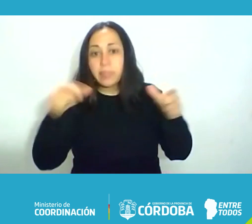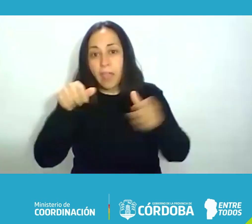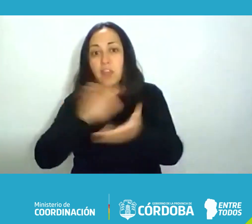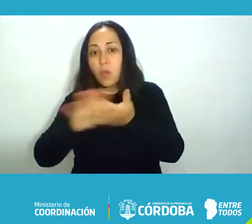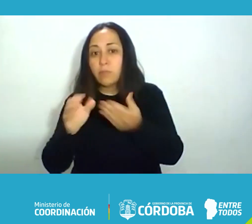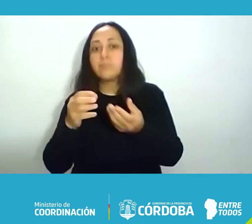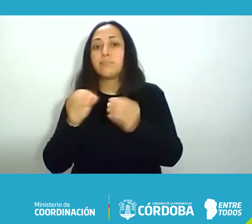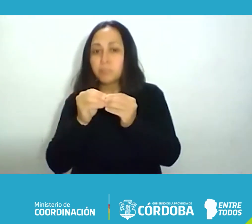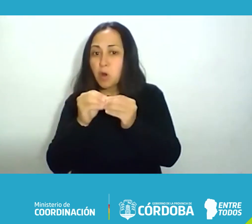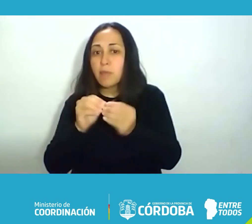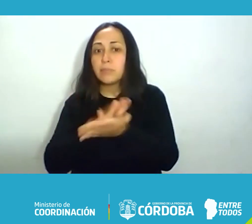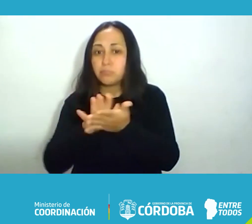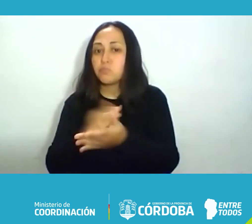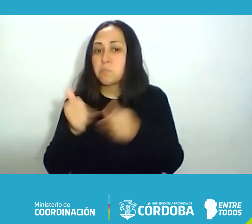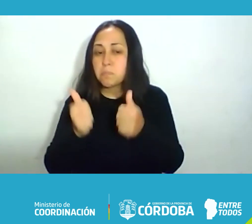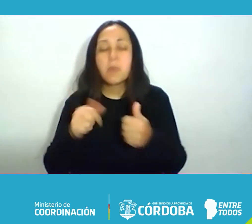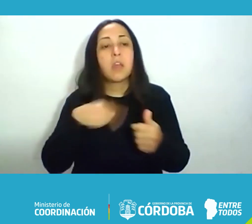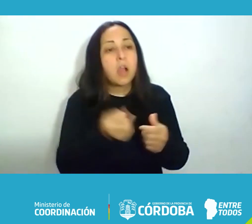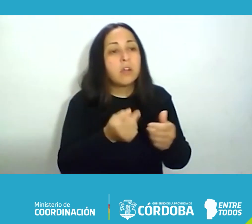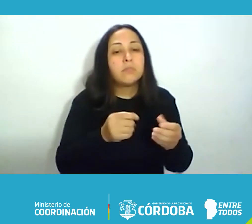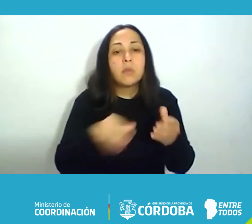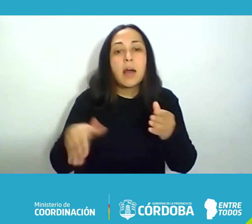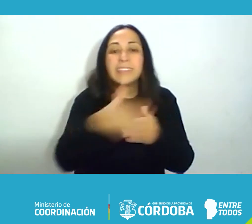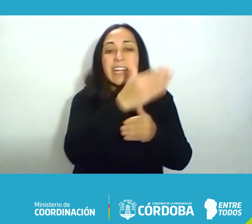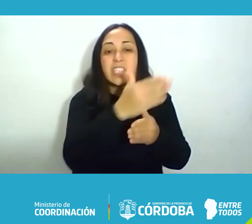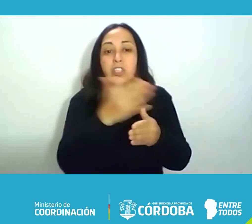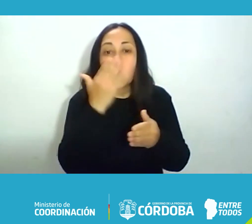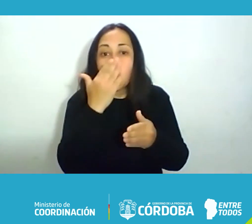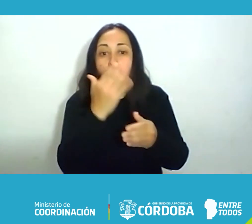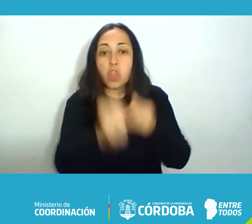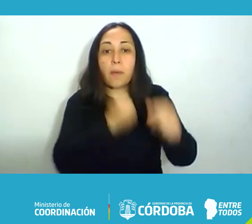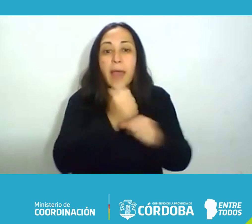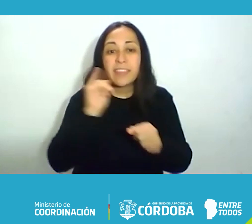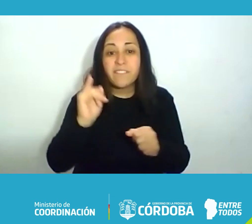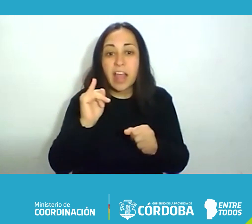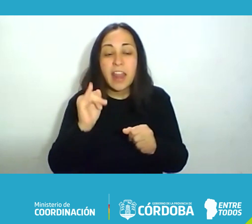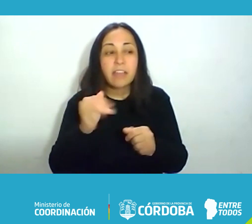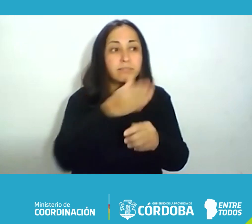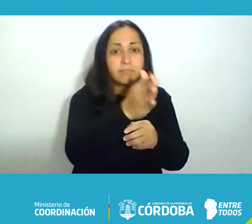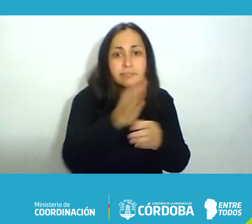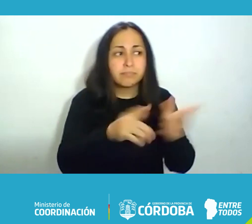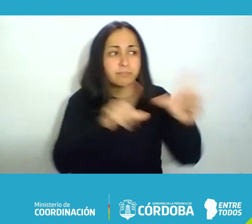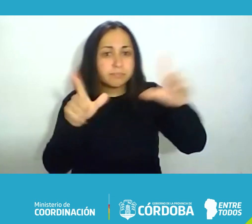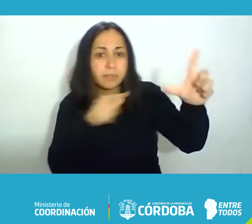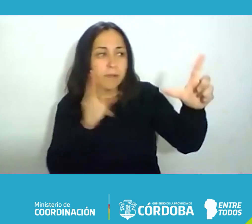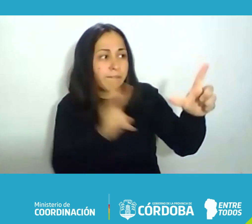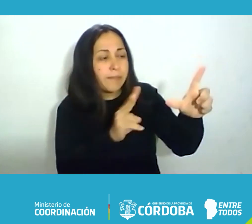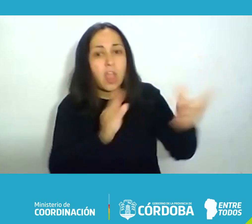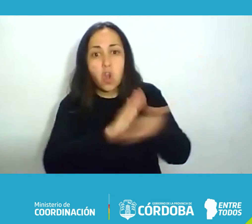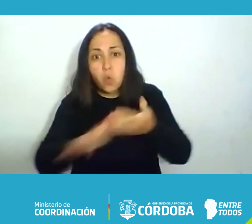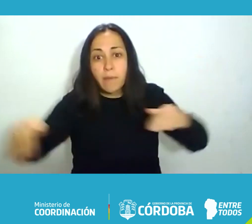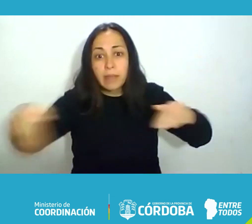lago. Muestra el trayecto de Córdoba hasta Viale Macé con las distintas alternativas de paso. Indica que con la nueva